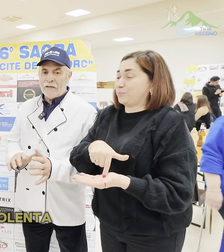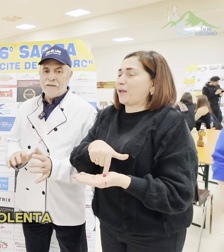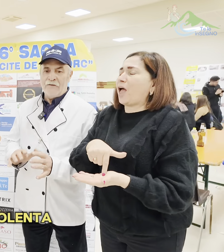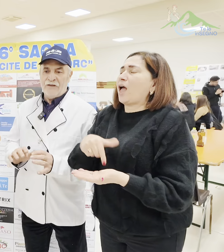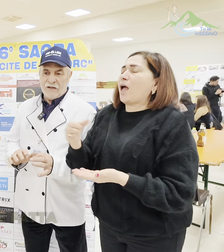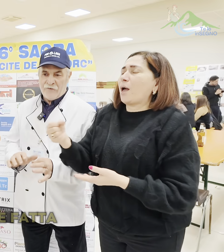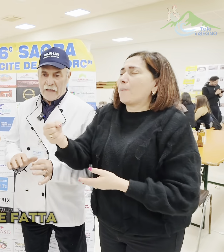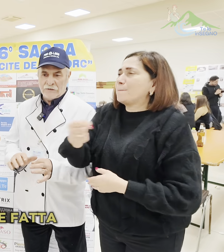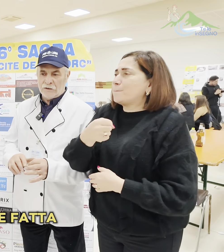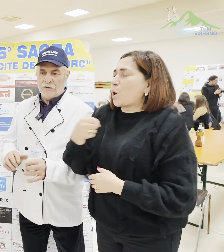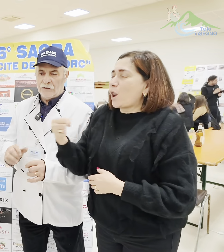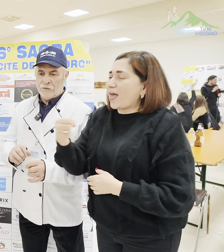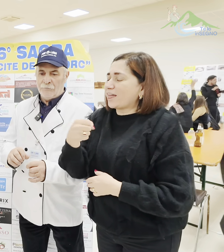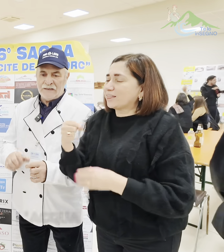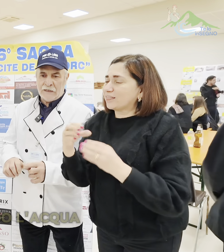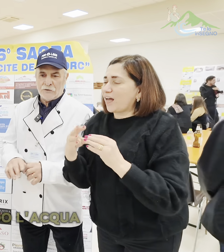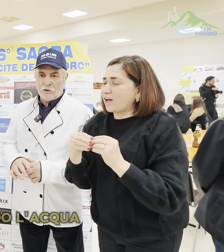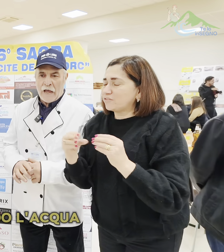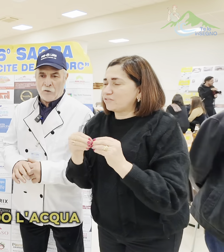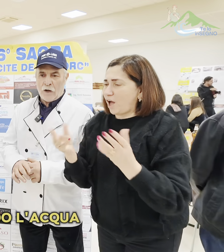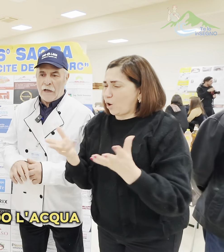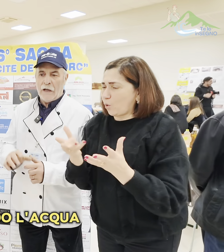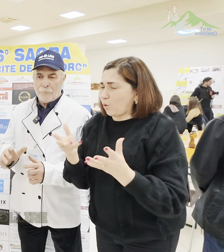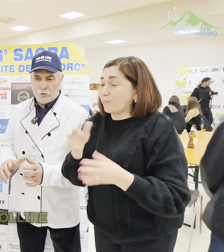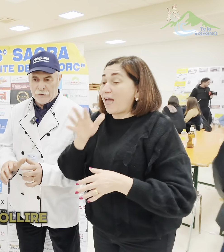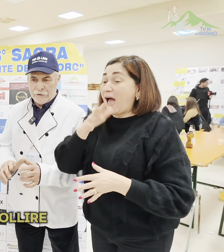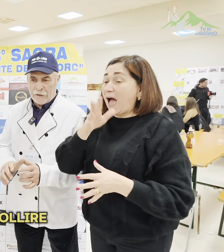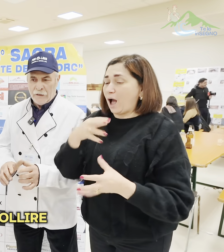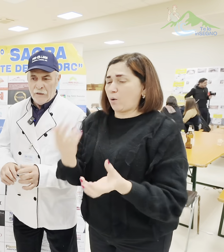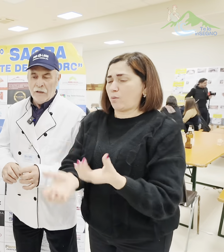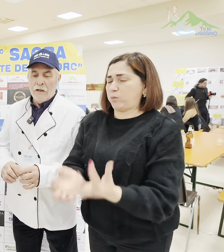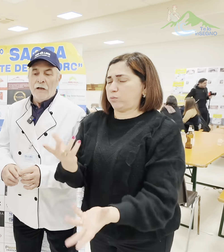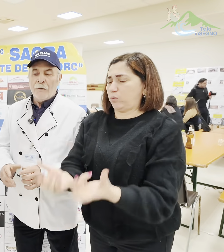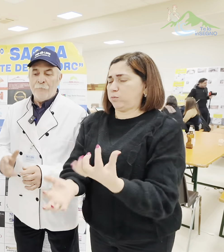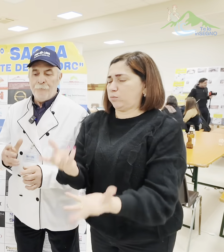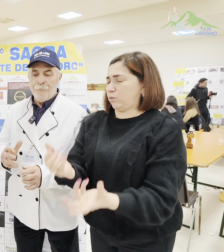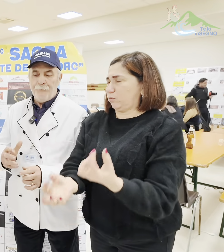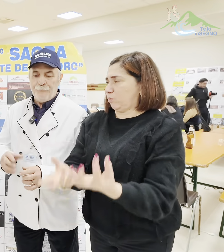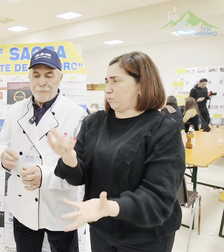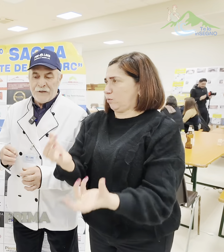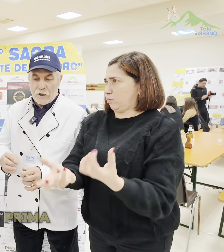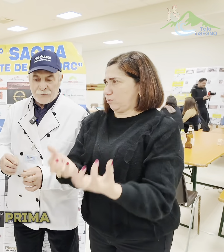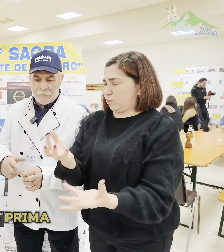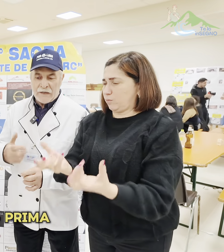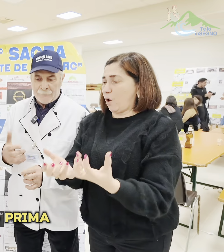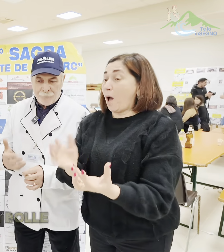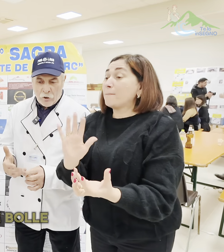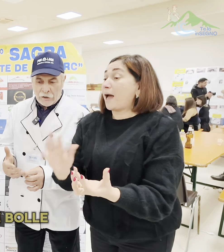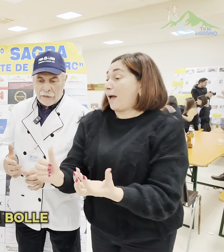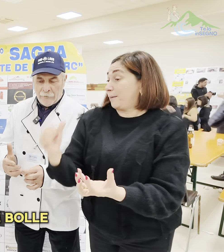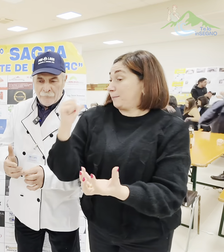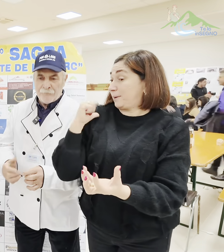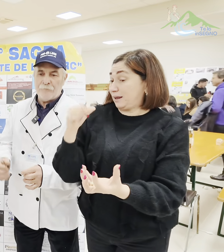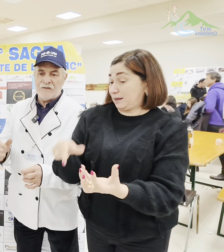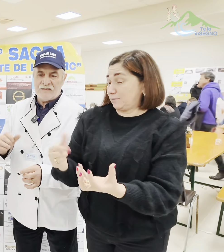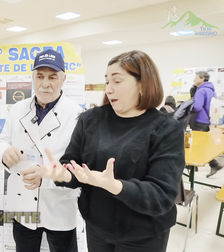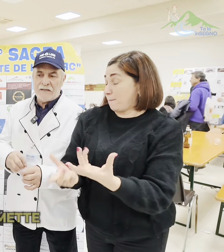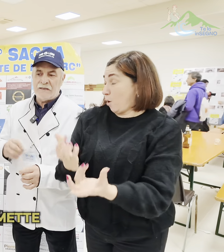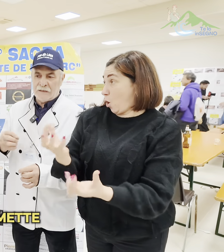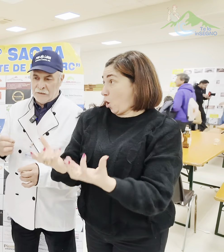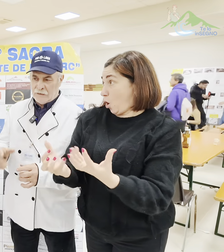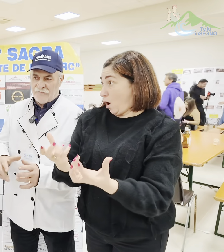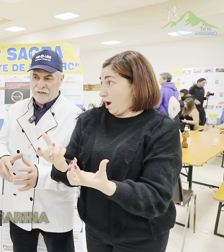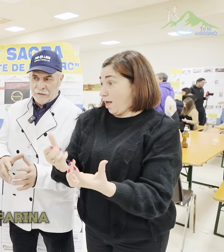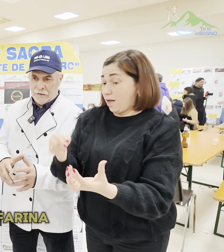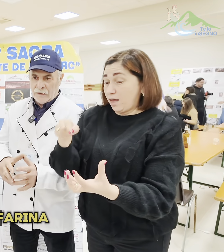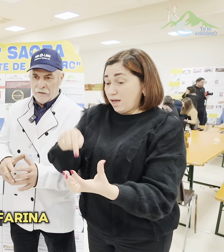La polenta viene fatta mettendo l'acqua a bollire, però prima che bolle si